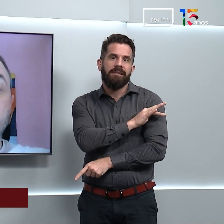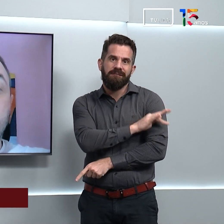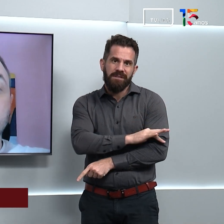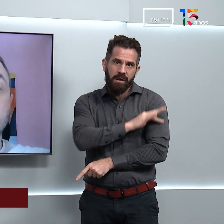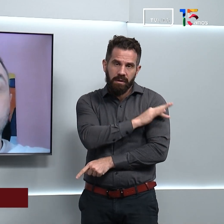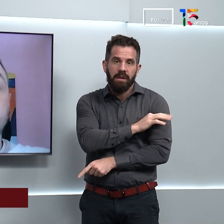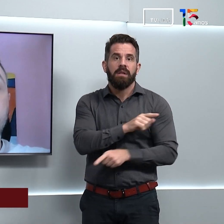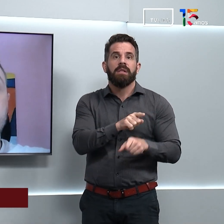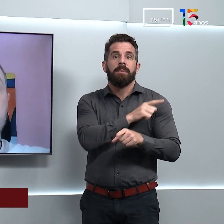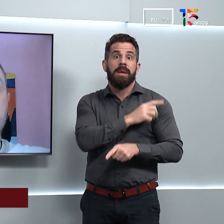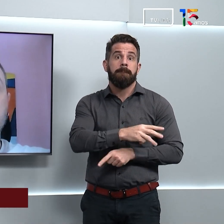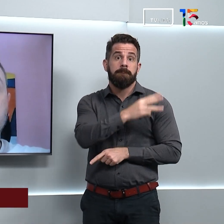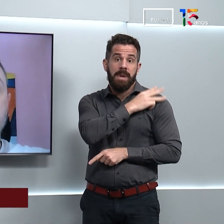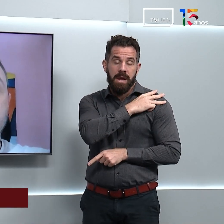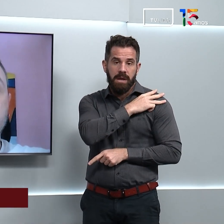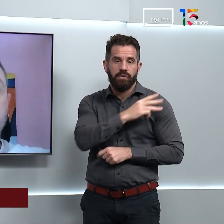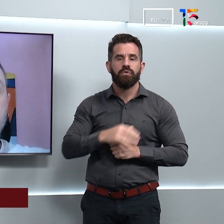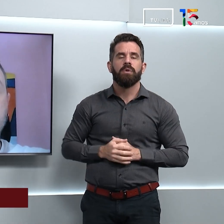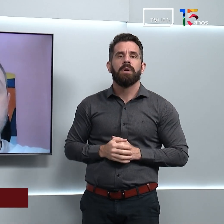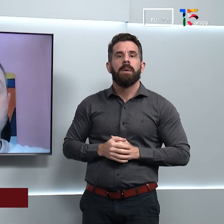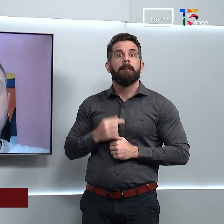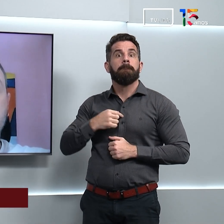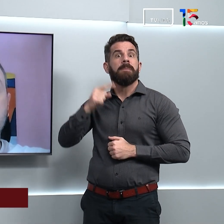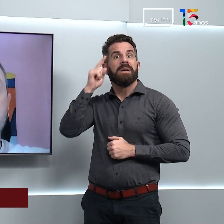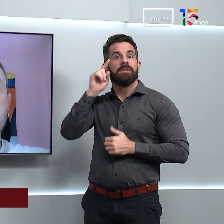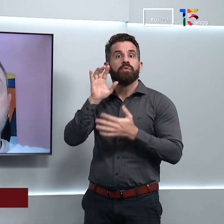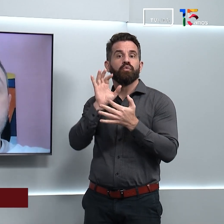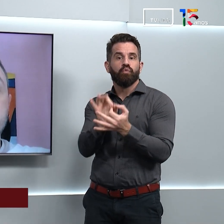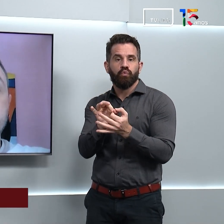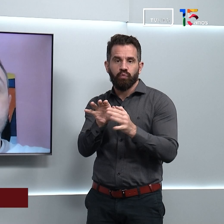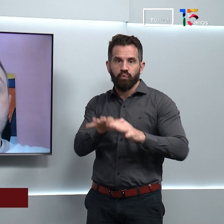da qualidade, né, e não só do acesso.